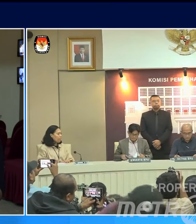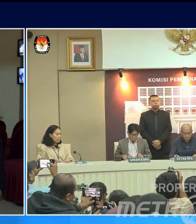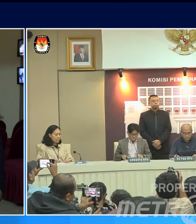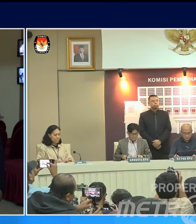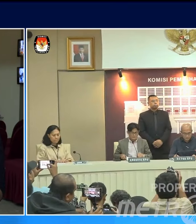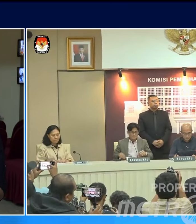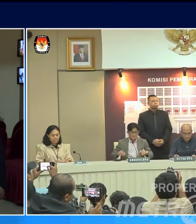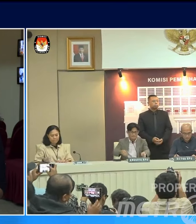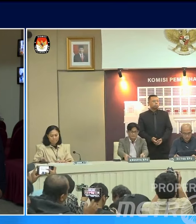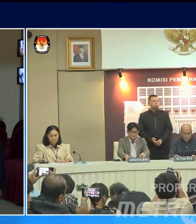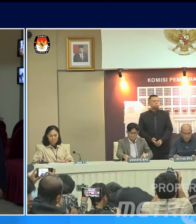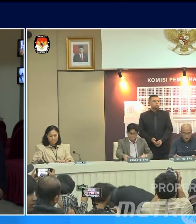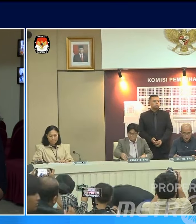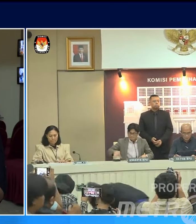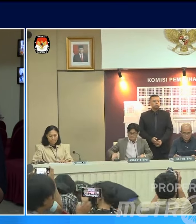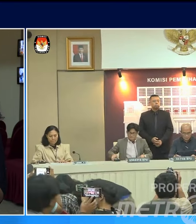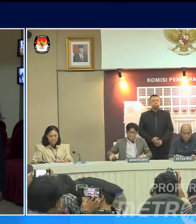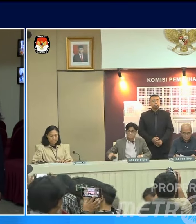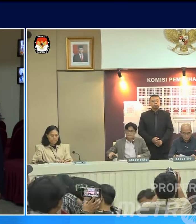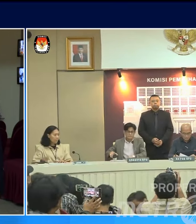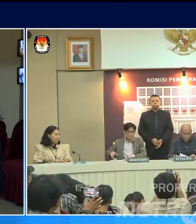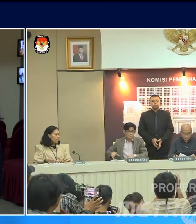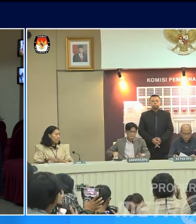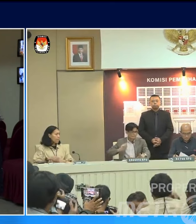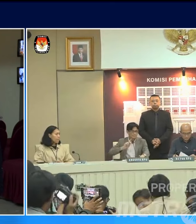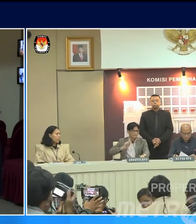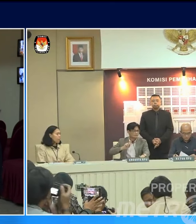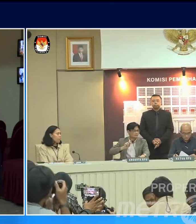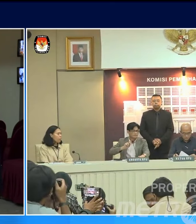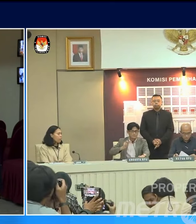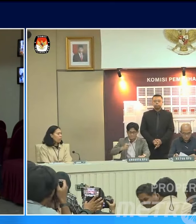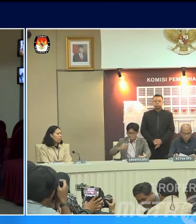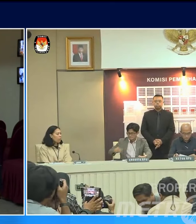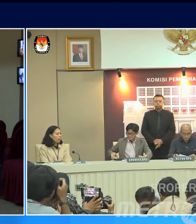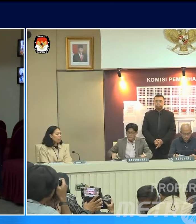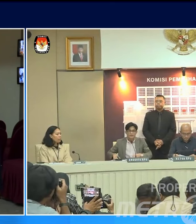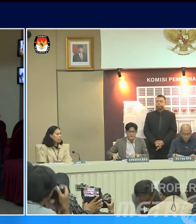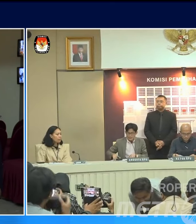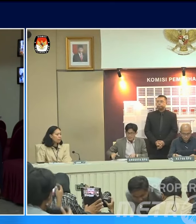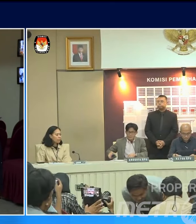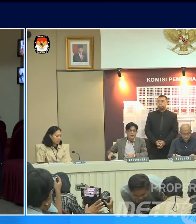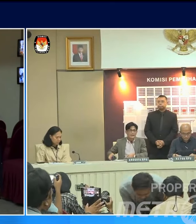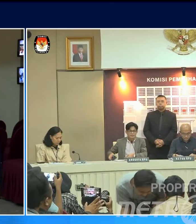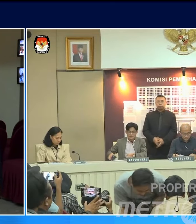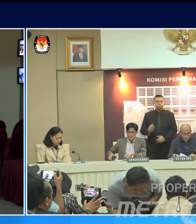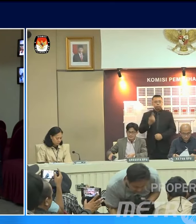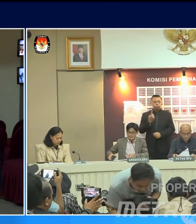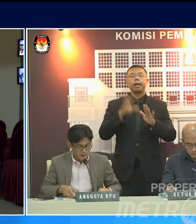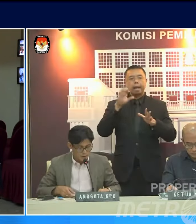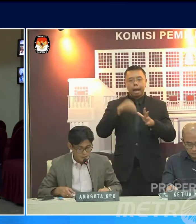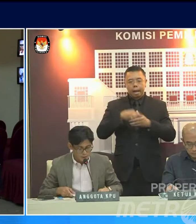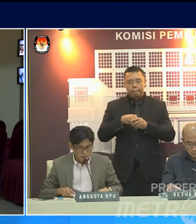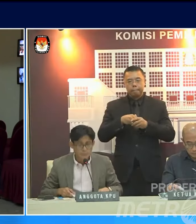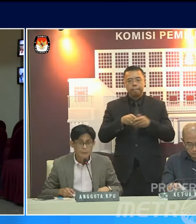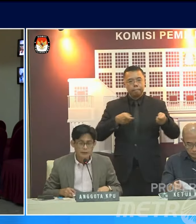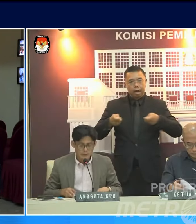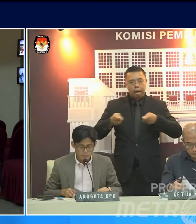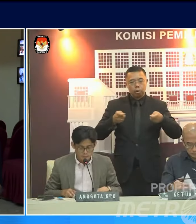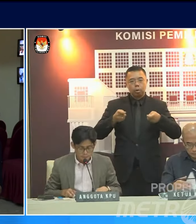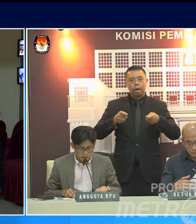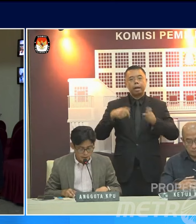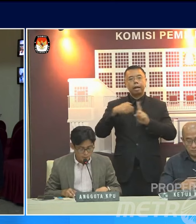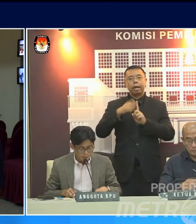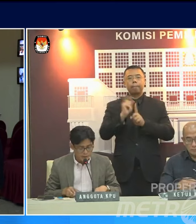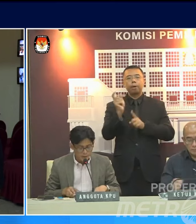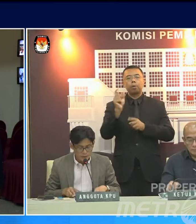dari peserta pemilu presiden, kemudian dari saksi perseorangan anggota DPD dan partai politik, adapun juga disaksikan oleh